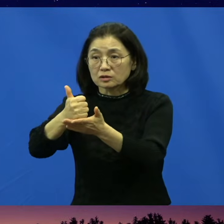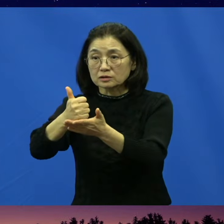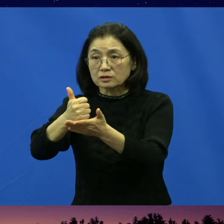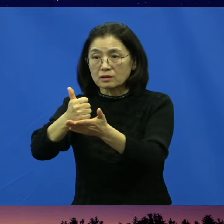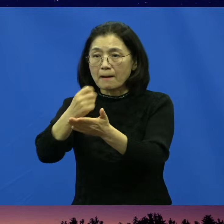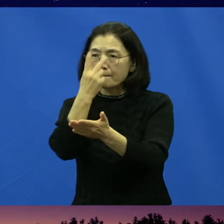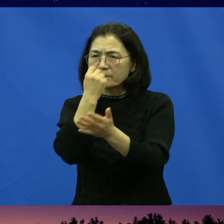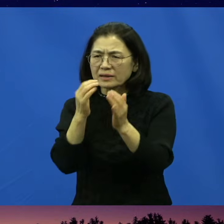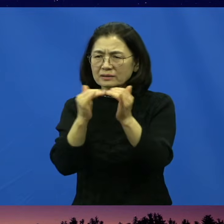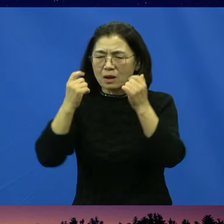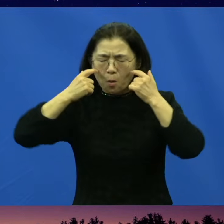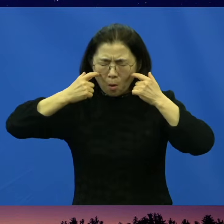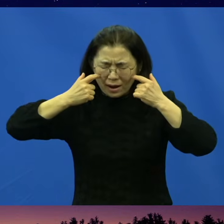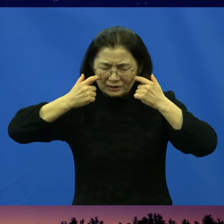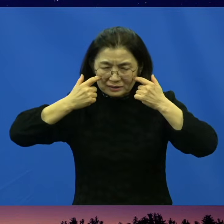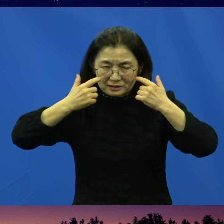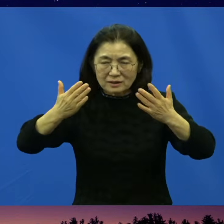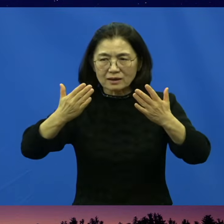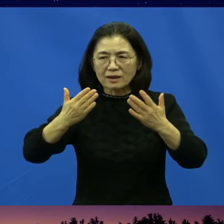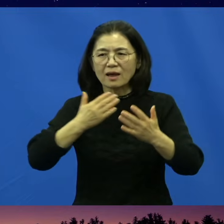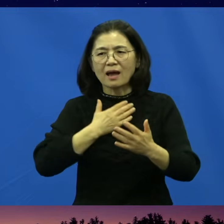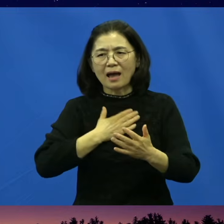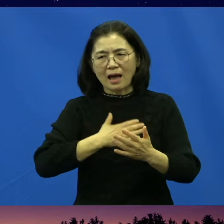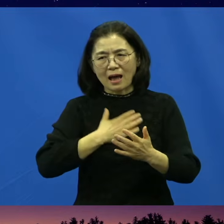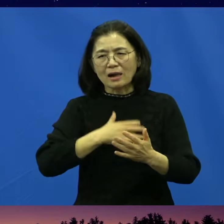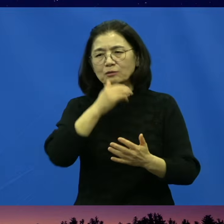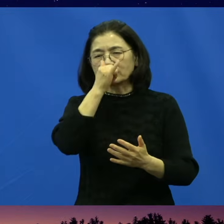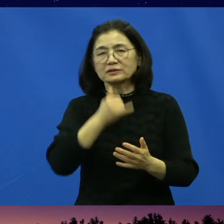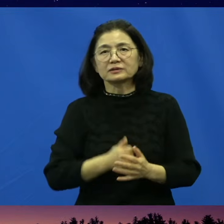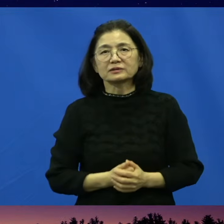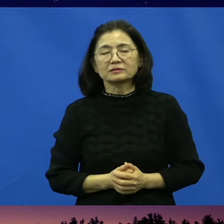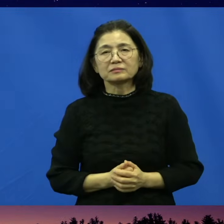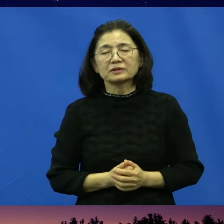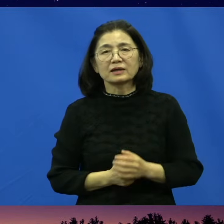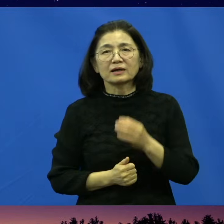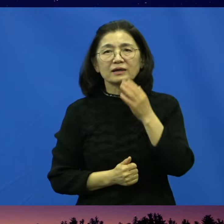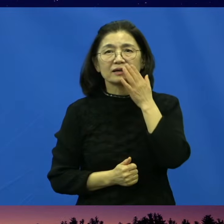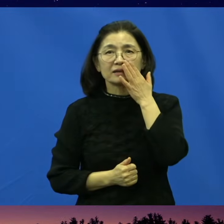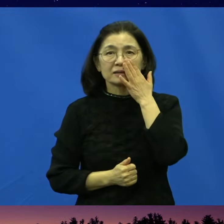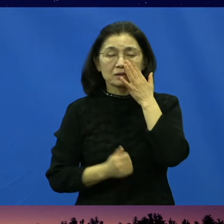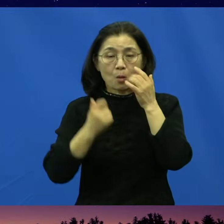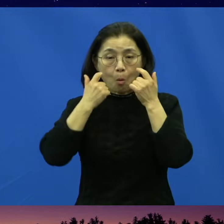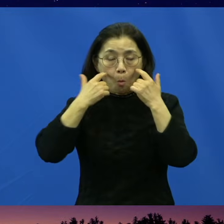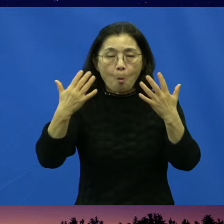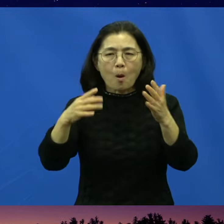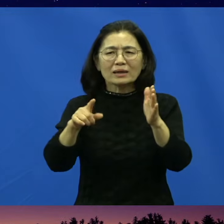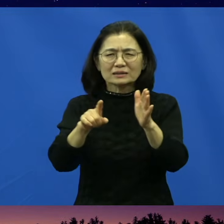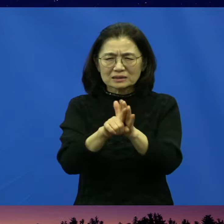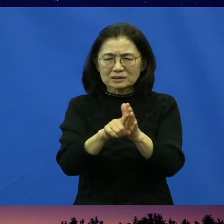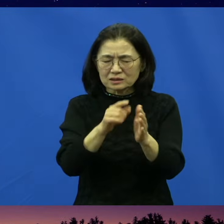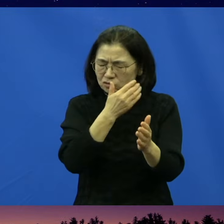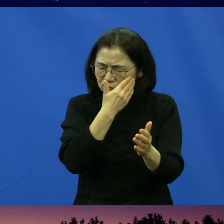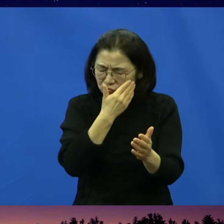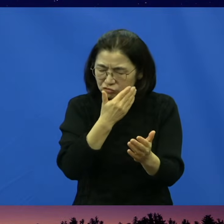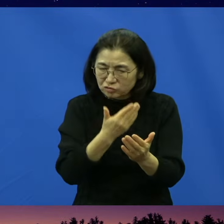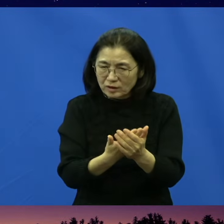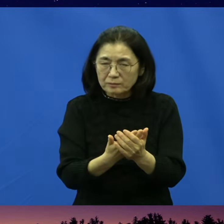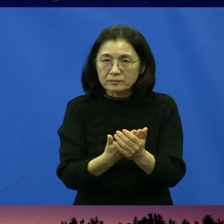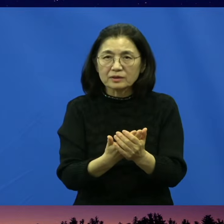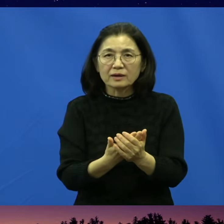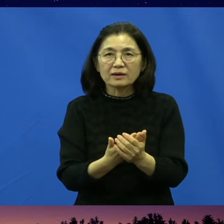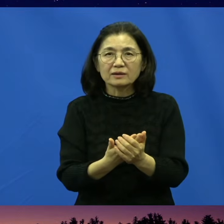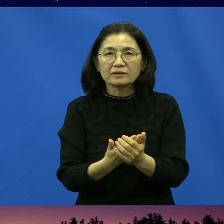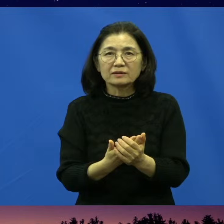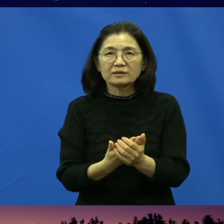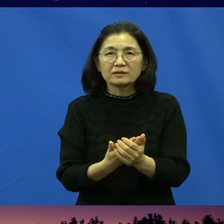확신하게 된 것입니다. 여러분, 이 확신이 중요합니다. 여러분, 우리가 무엇을 붙들겠습니까?